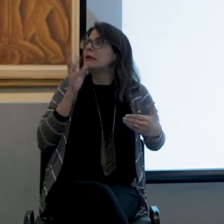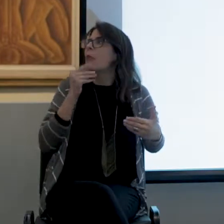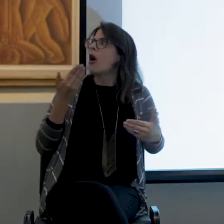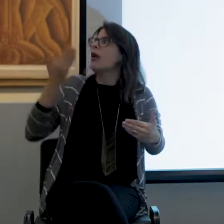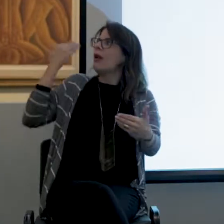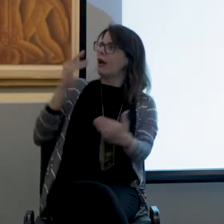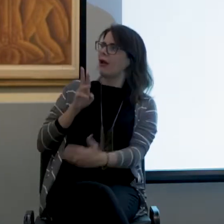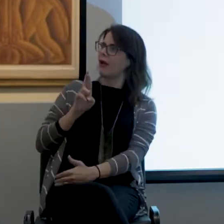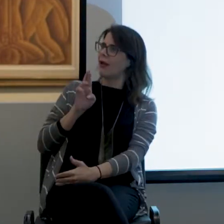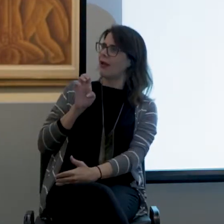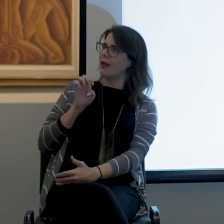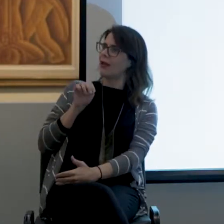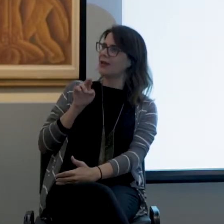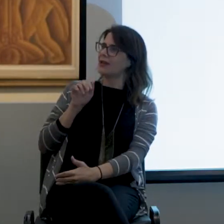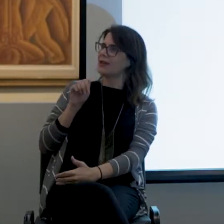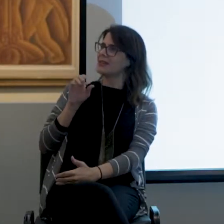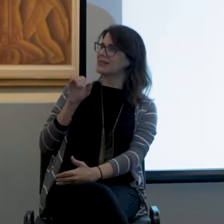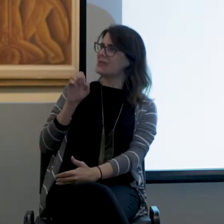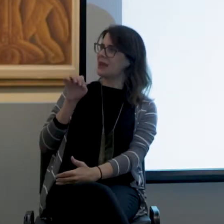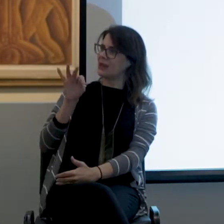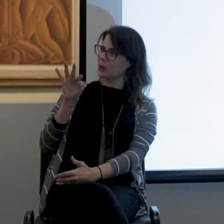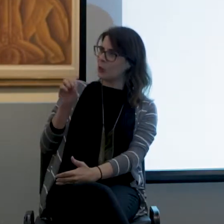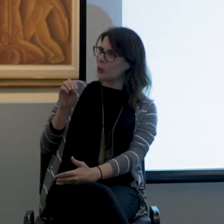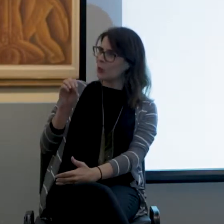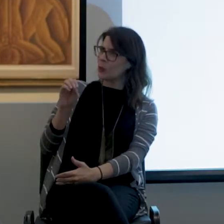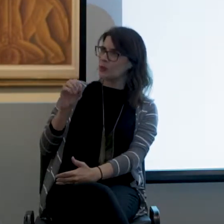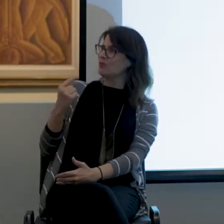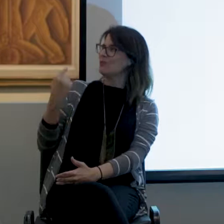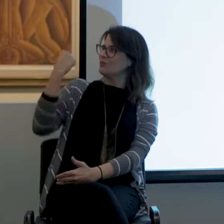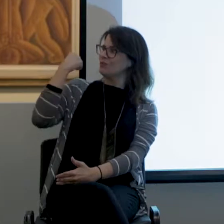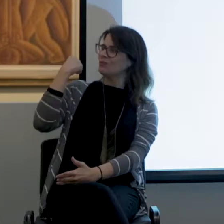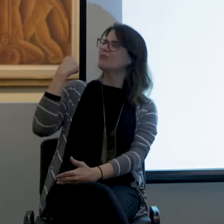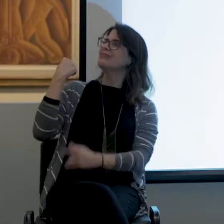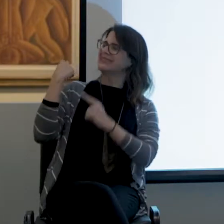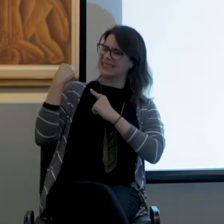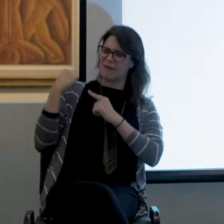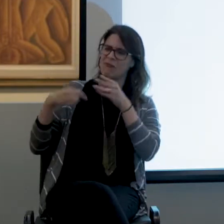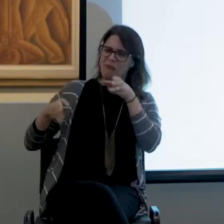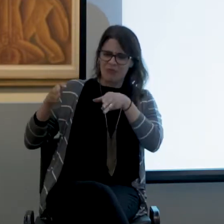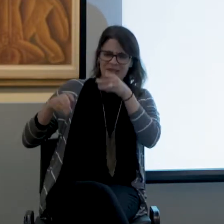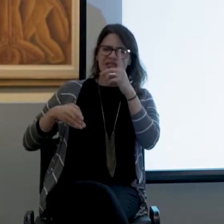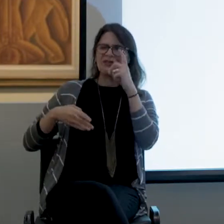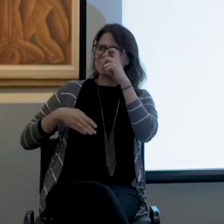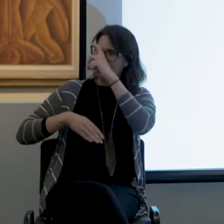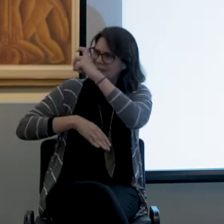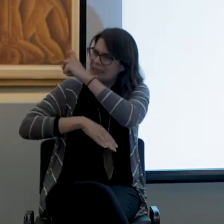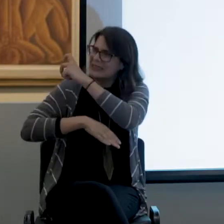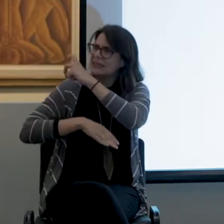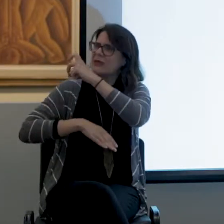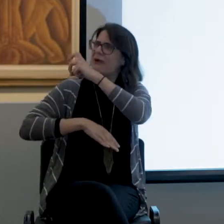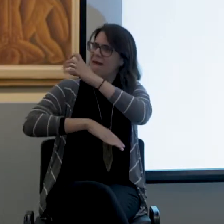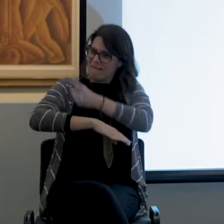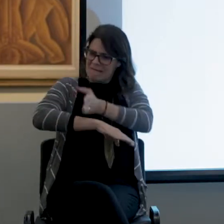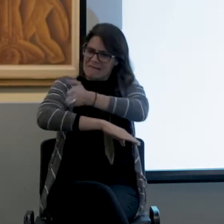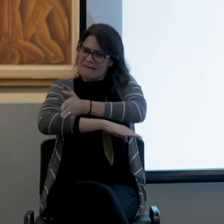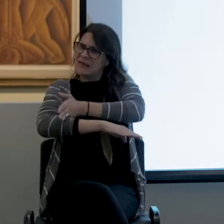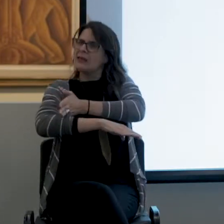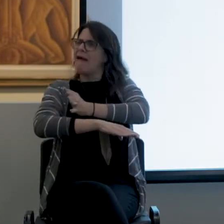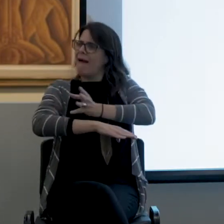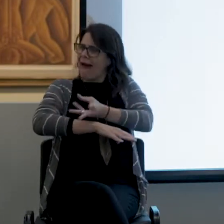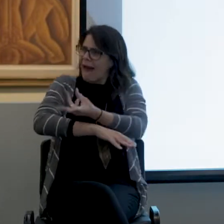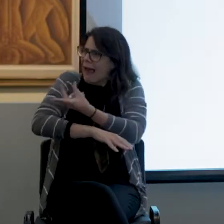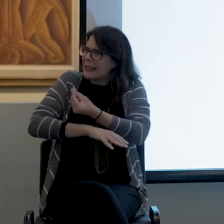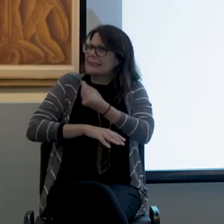Renascimento, duro, difícil, né? No qual a arte e os artistas vão lutando, e aí os sujeitos, né,